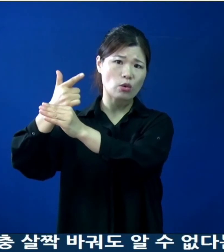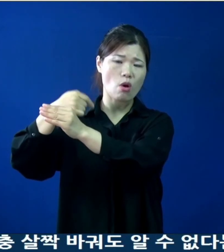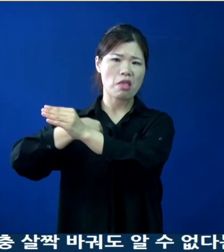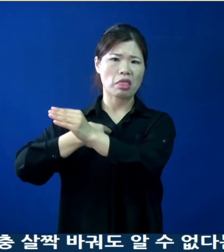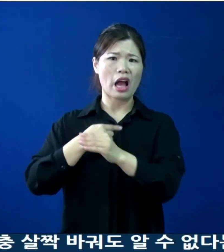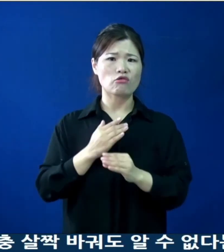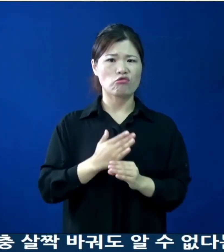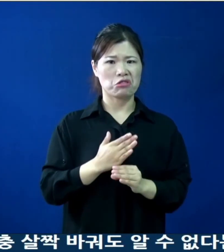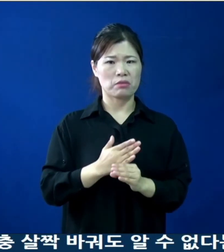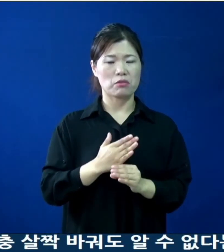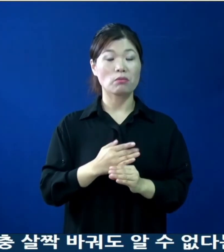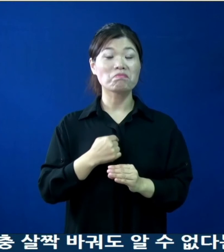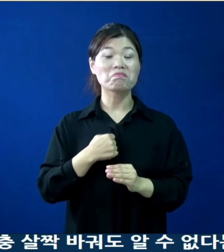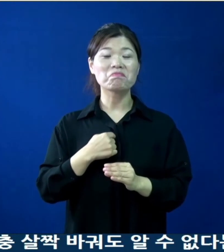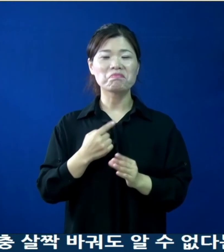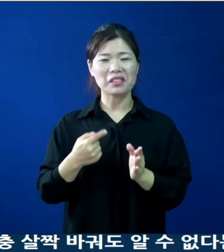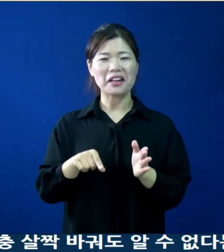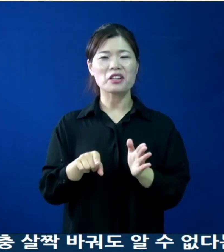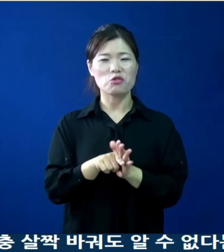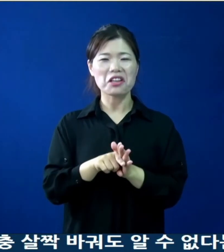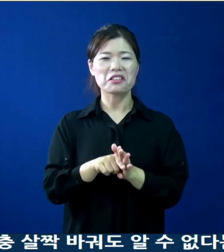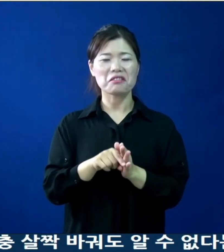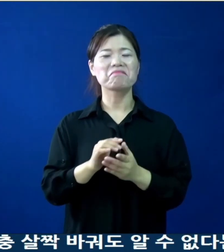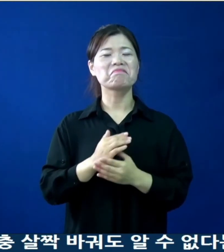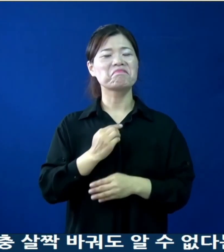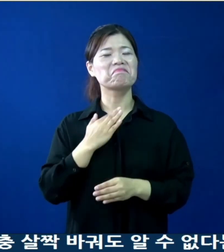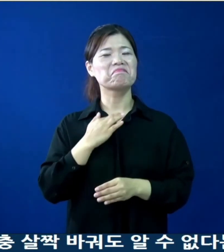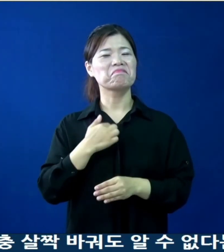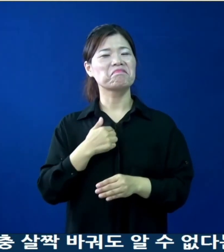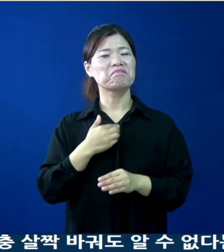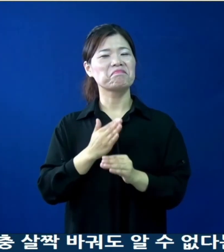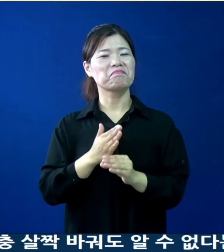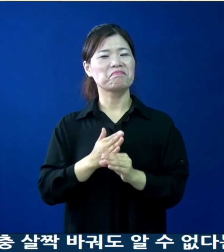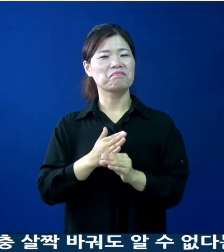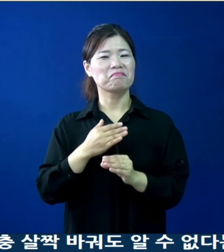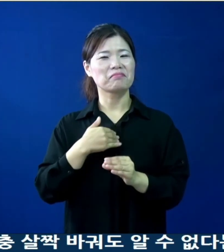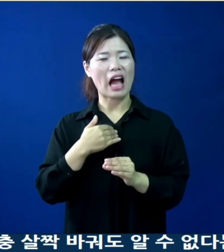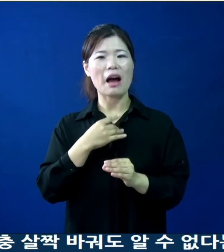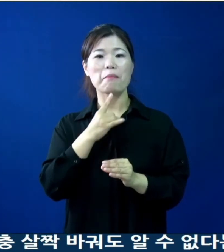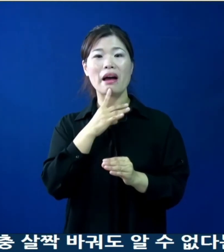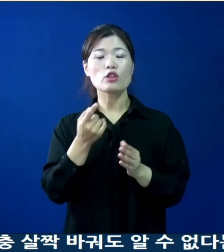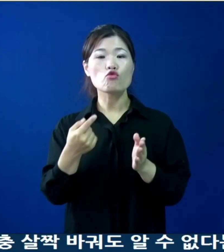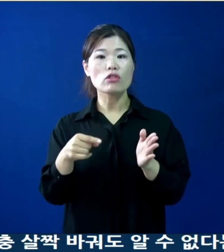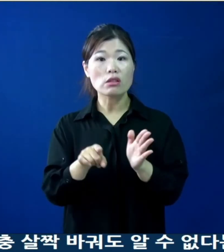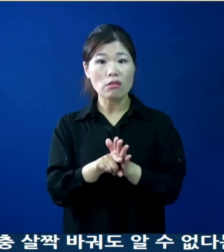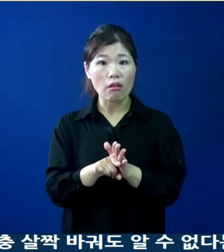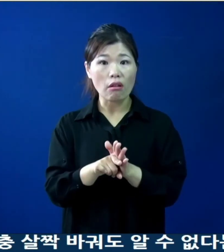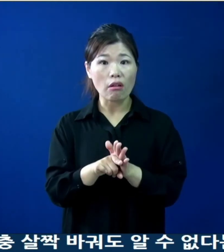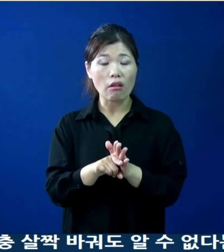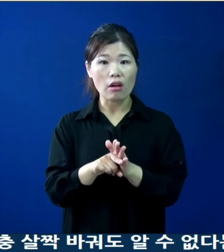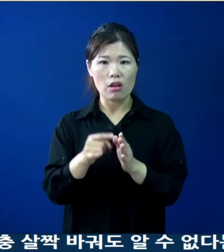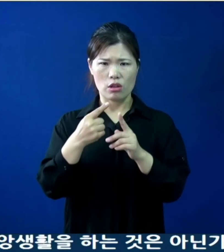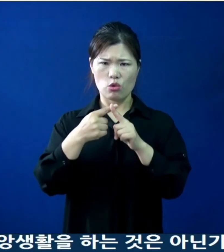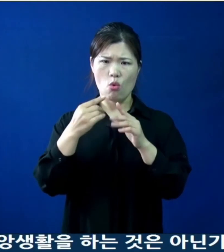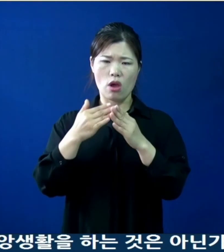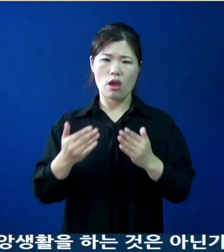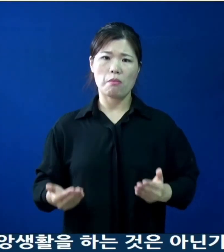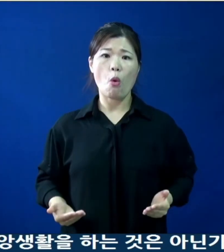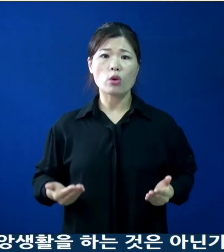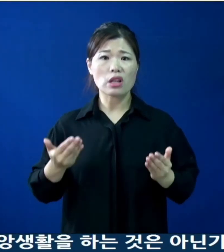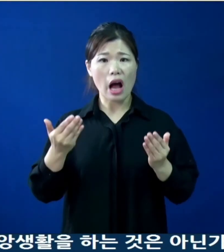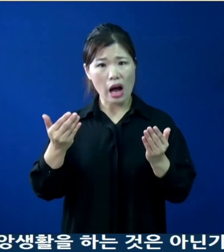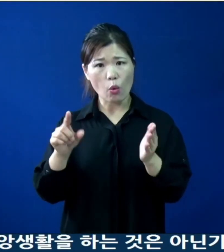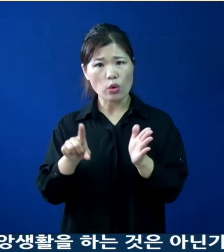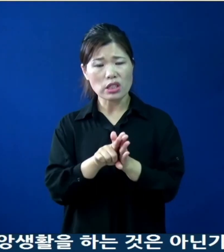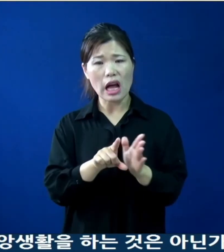중심으로, 나를 위해서, 전적으로 나만을 섬기기 위해서 우리가 교회 봉사하고